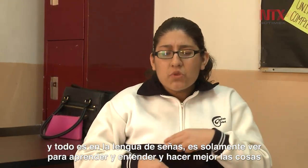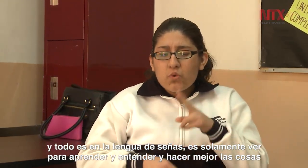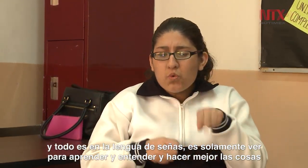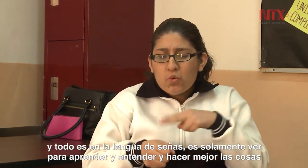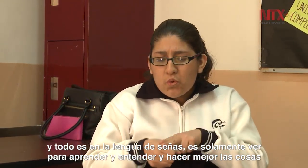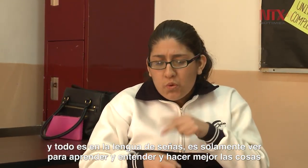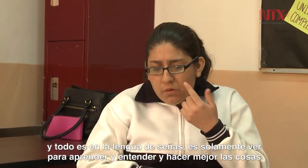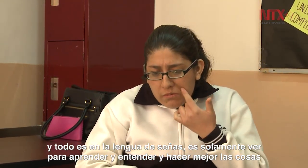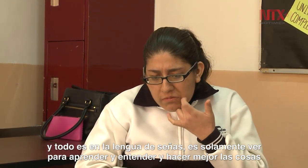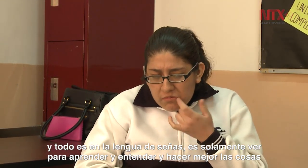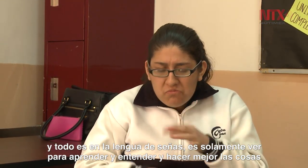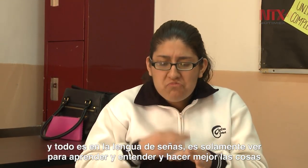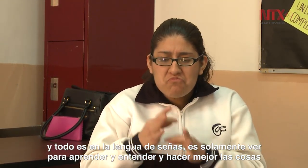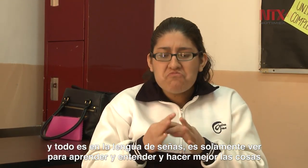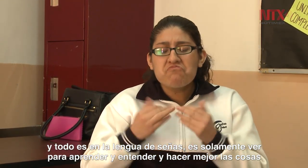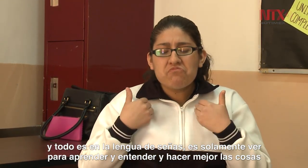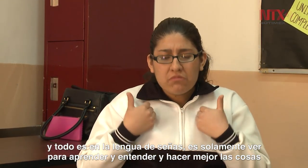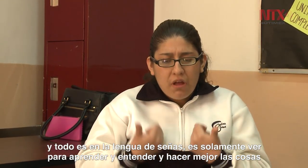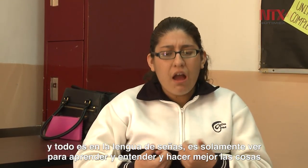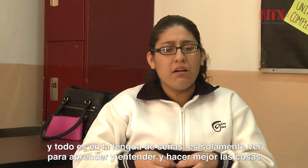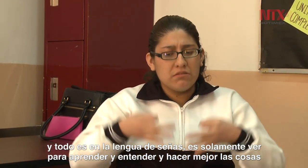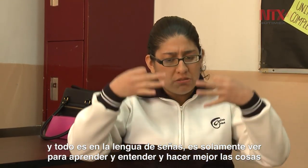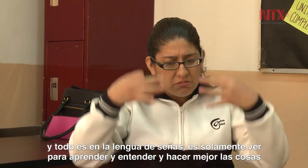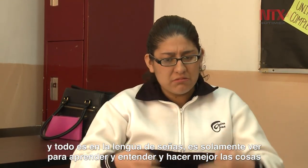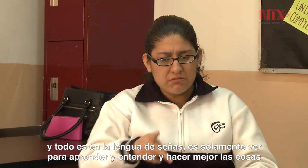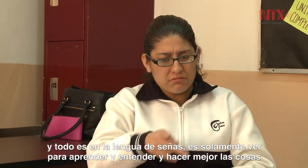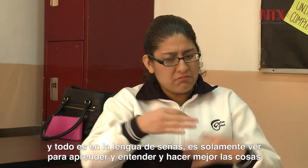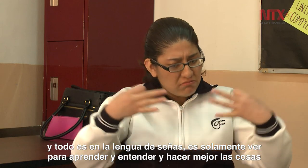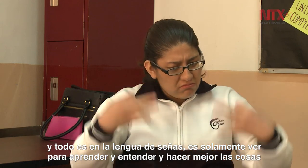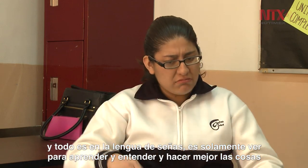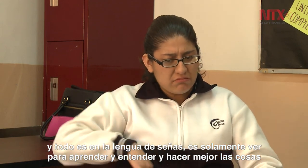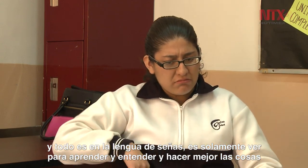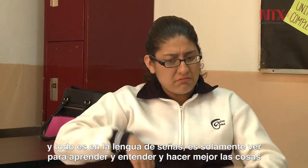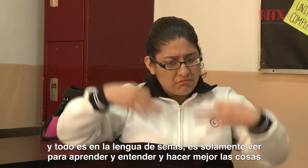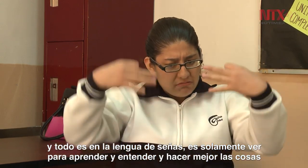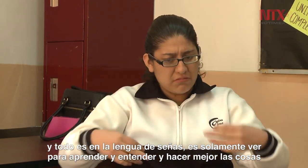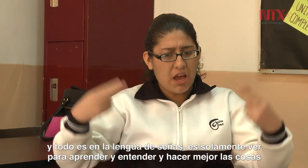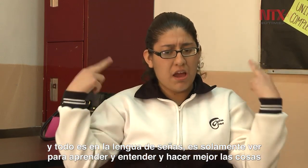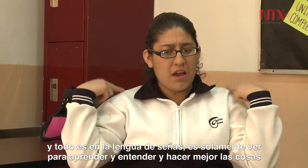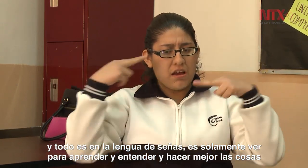señas. Es solamente ver para aprender y entender y hacer mejor las cosas.